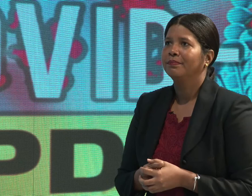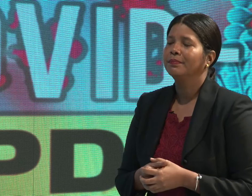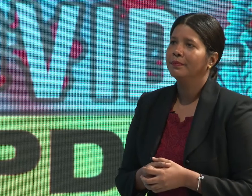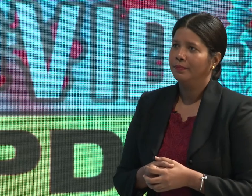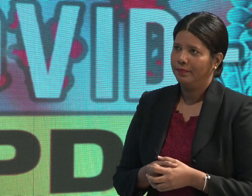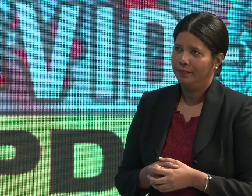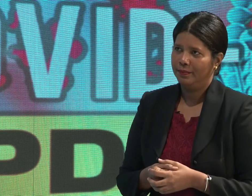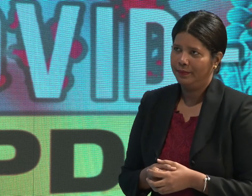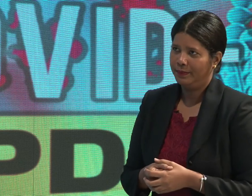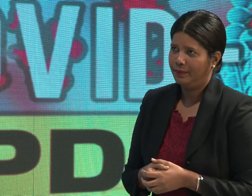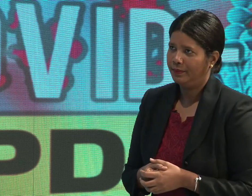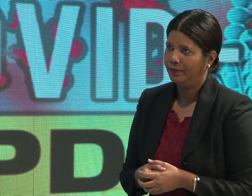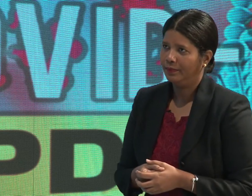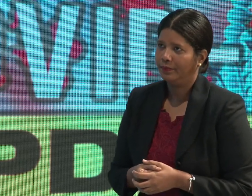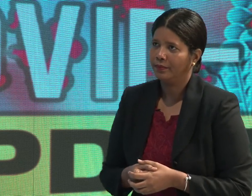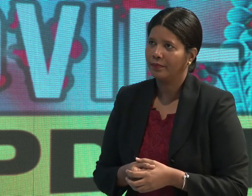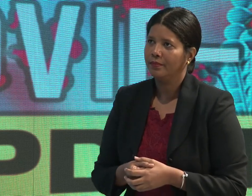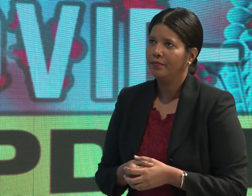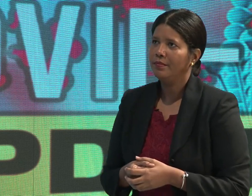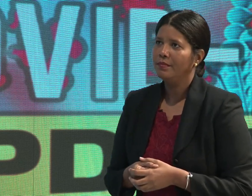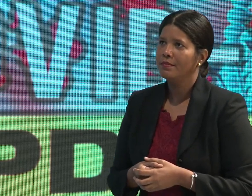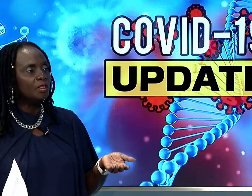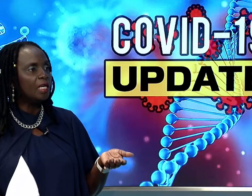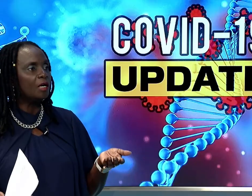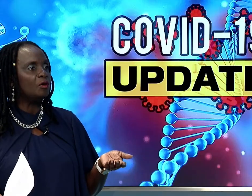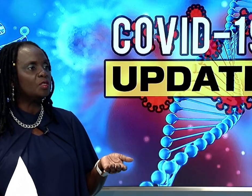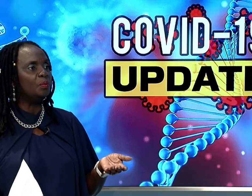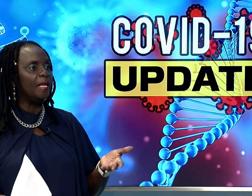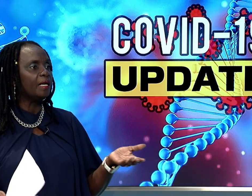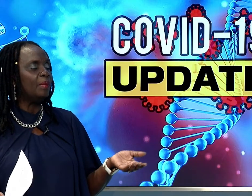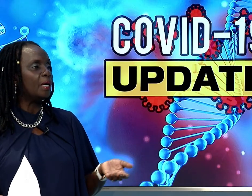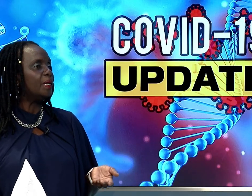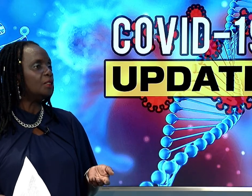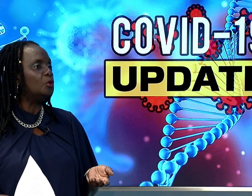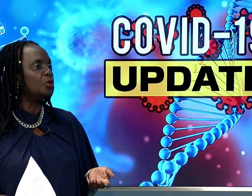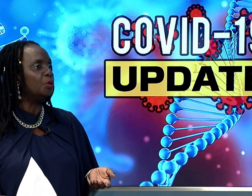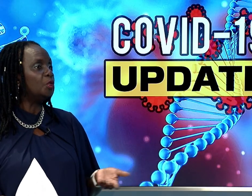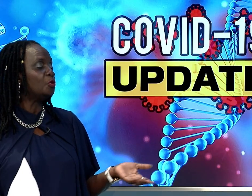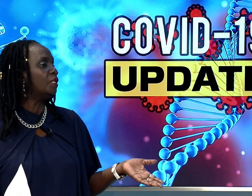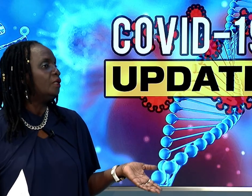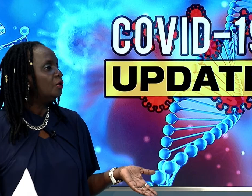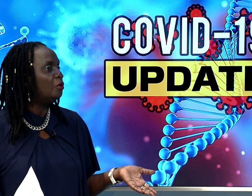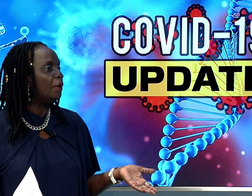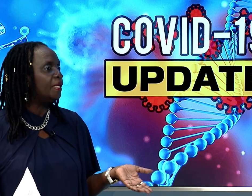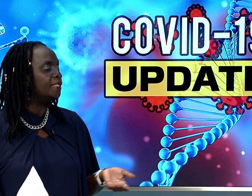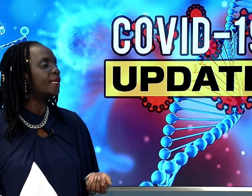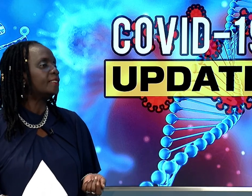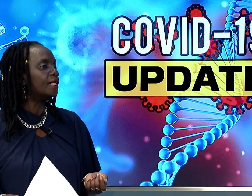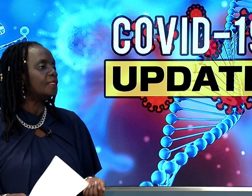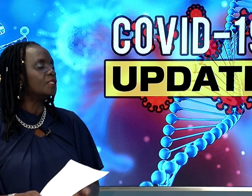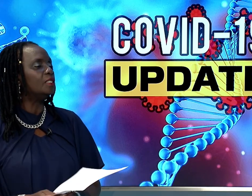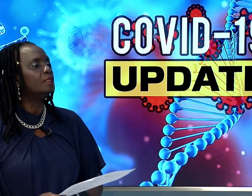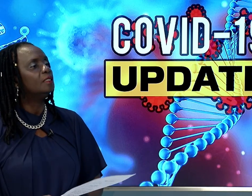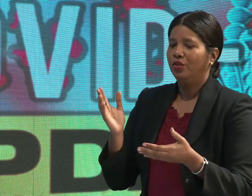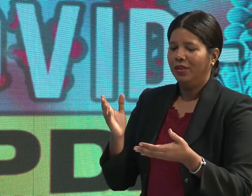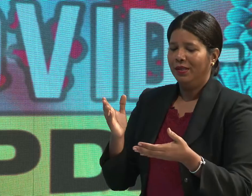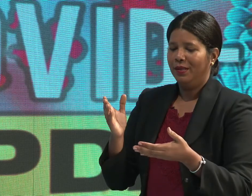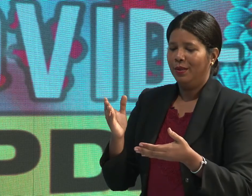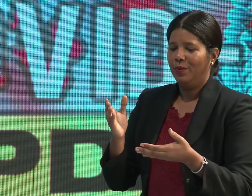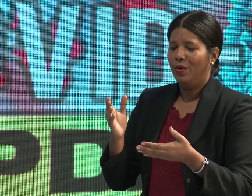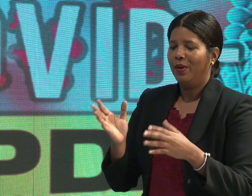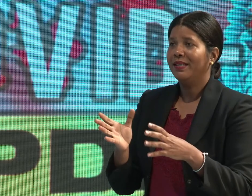Maar de seniorenburgers zeggen, wat heeft sociale zaken ons blij gemaakt met een dode mus? Want we hebben niks extra gezien. Ja,